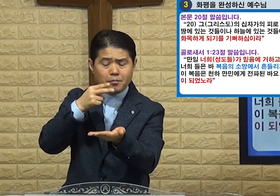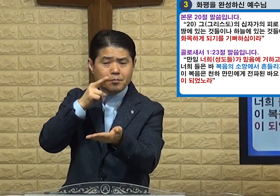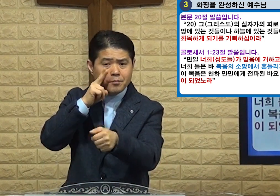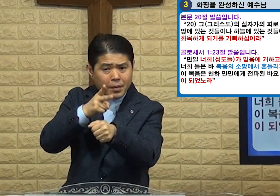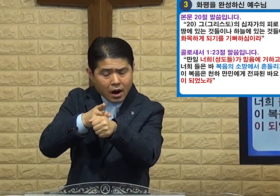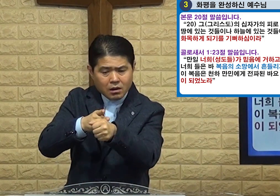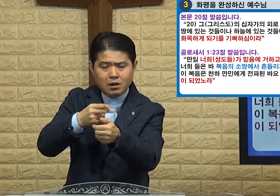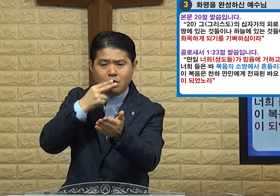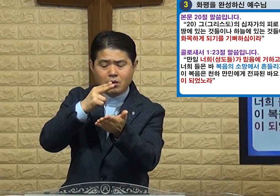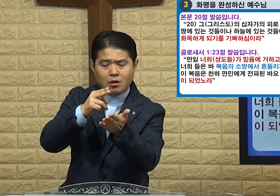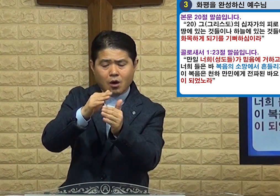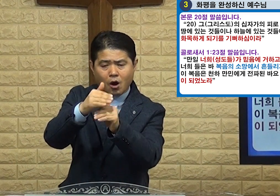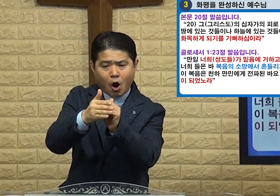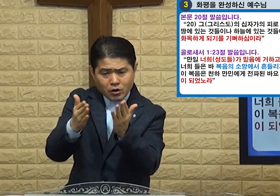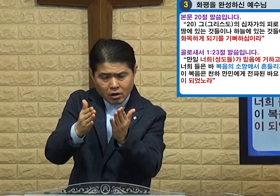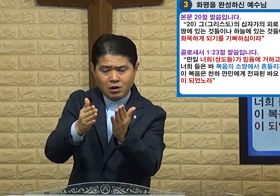서신을 통해서 모든 것을 바꾸셨습니다.